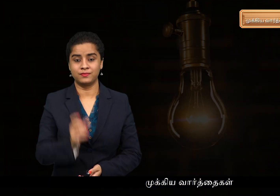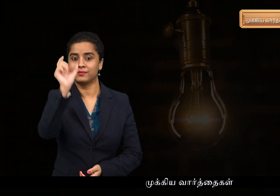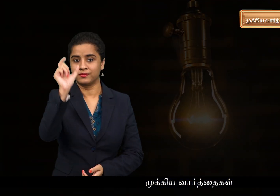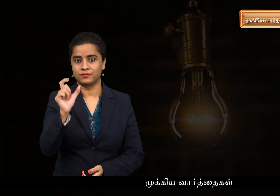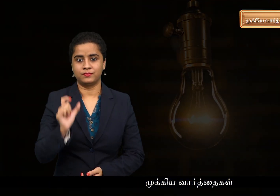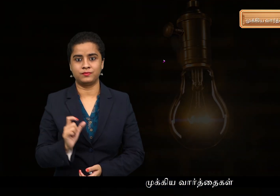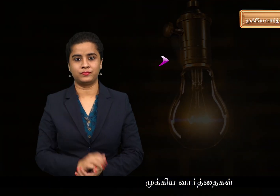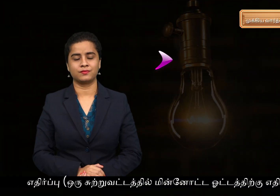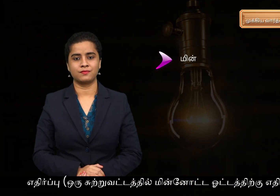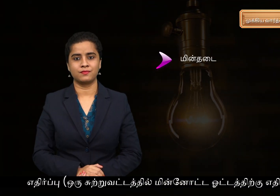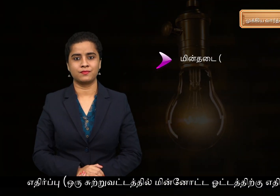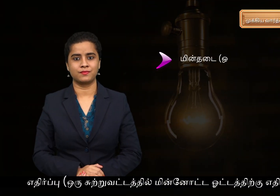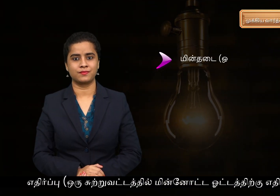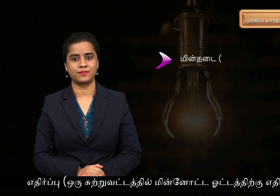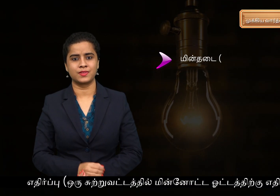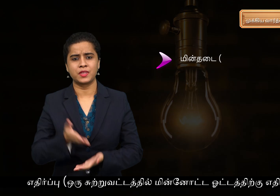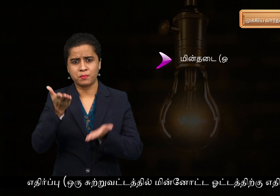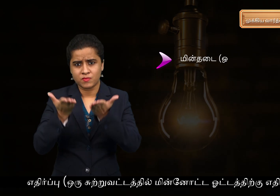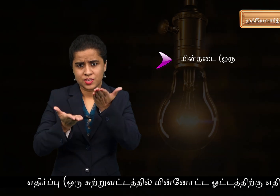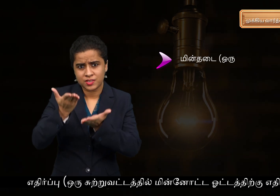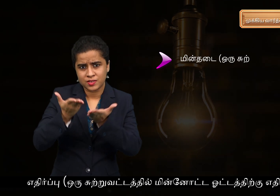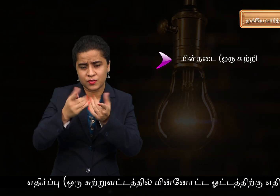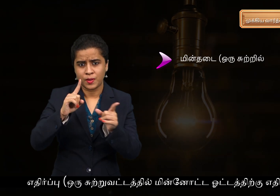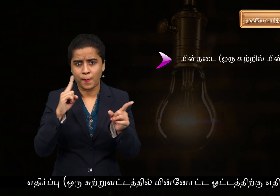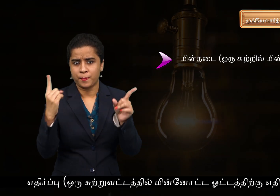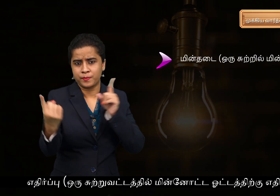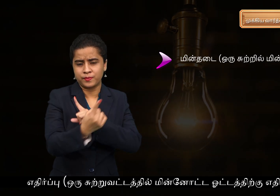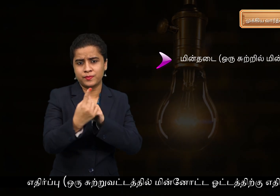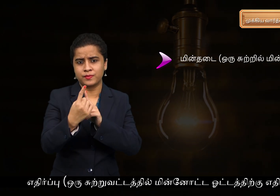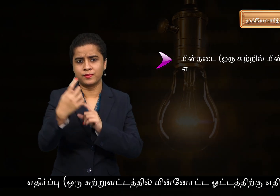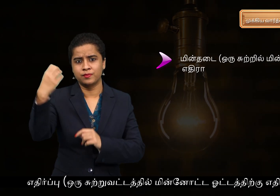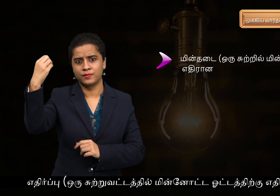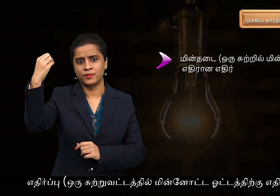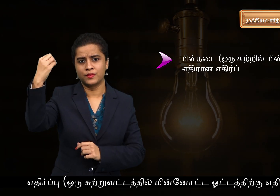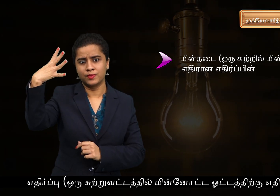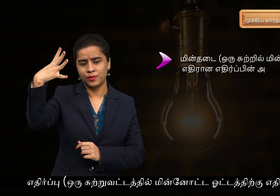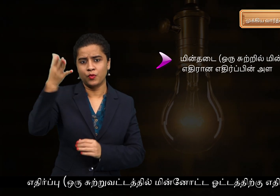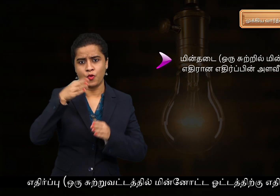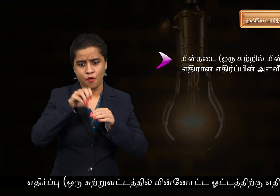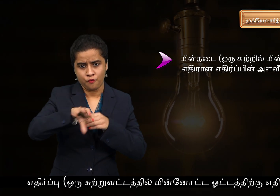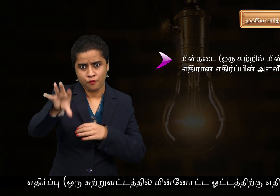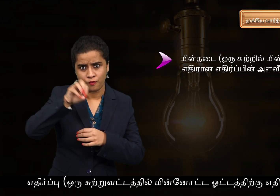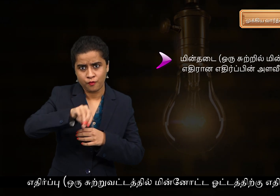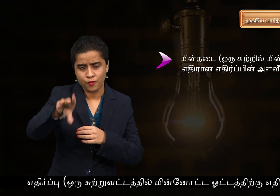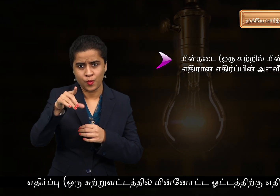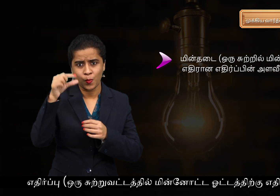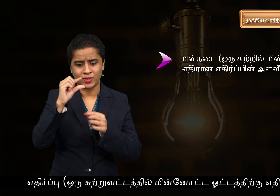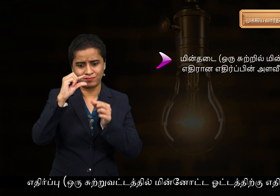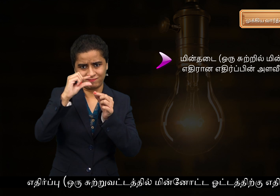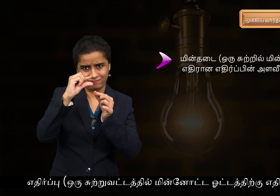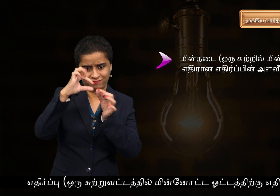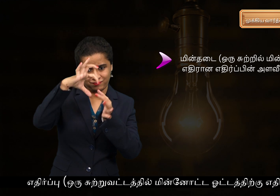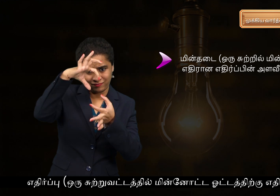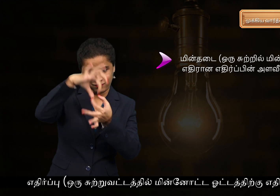முக்கிய வார்த்தைகள்: மின்தடை, அதாவது ஒரு சுற்றுவட்டத்தில் மின்னோட்ட ஓட்டத்திற்கு